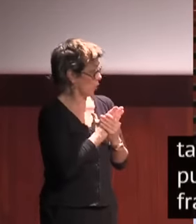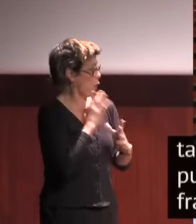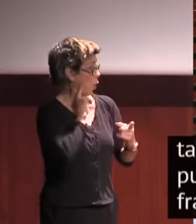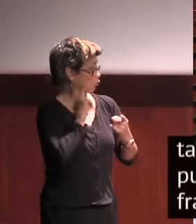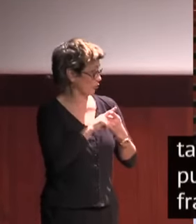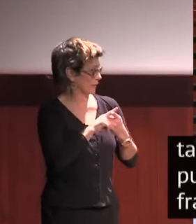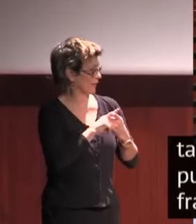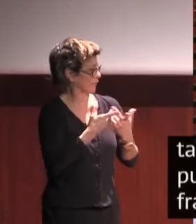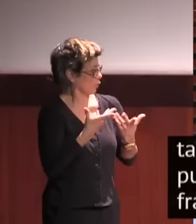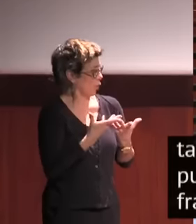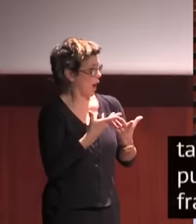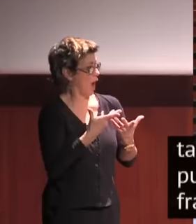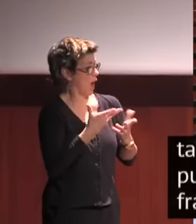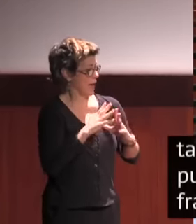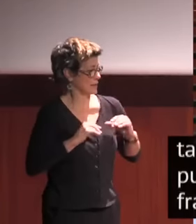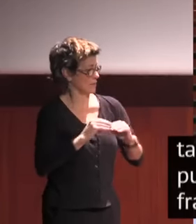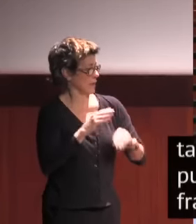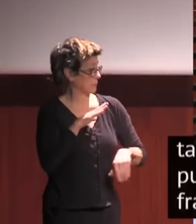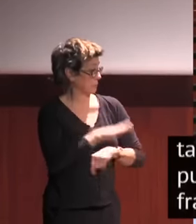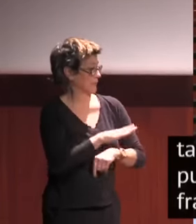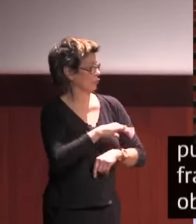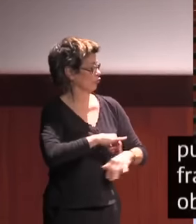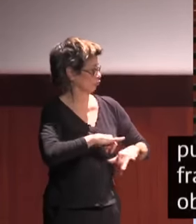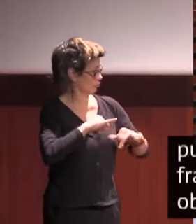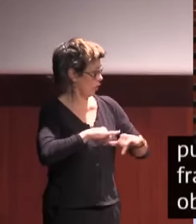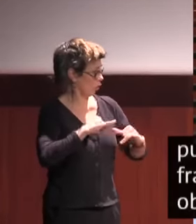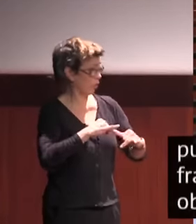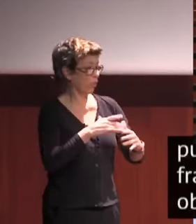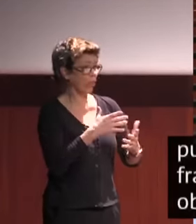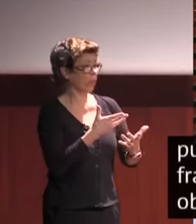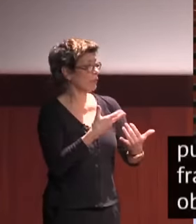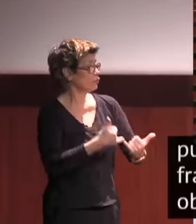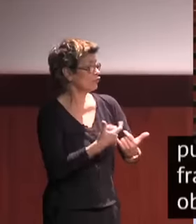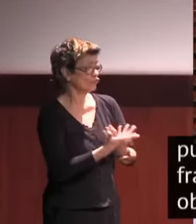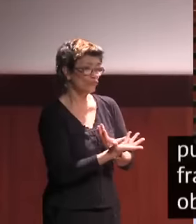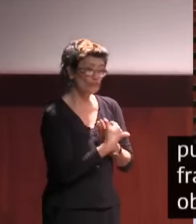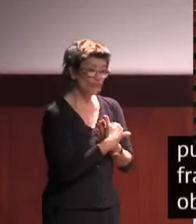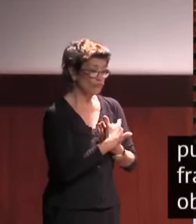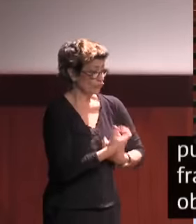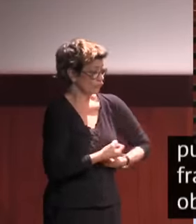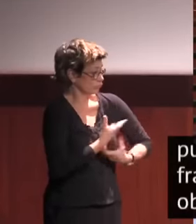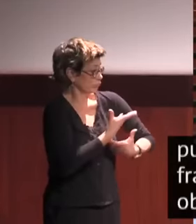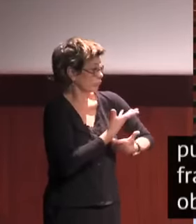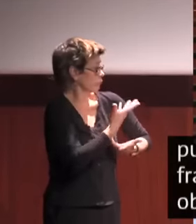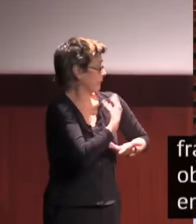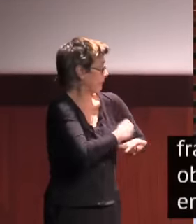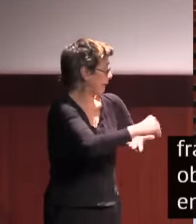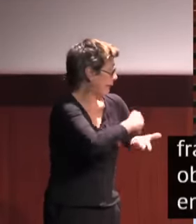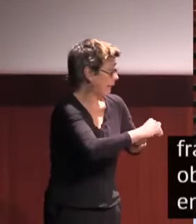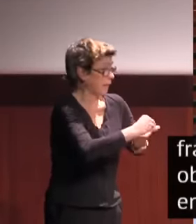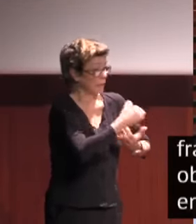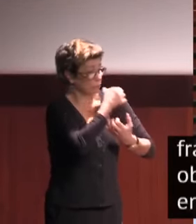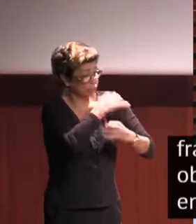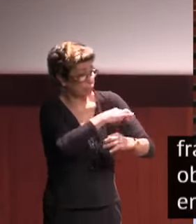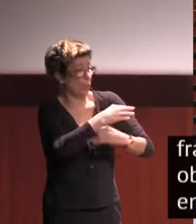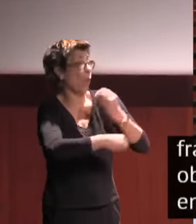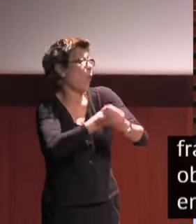d'être un espace pour les jeunes. Et du coup, ils peuvent s'exprimer, que ce soit en français écrit, français oral ou LSF.